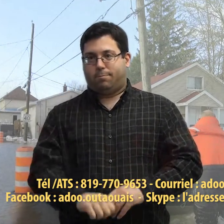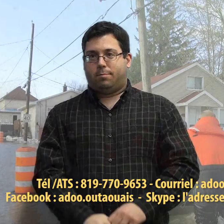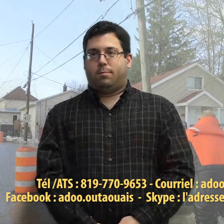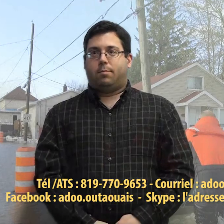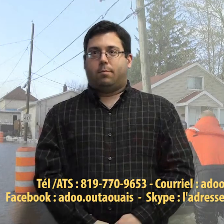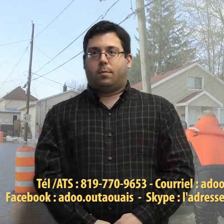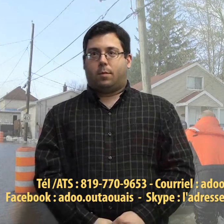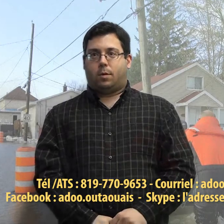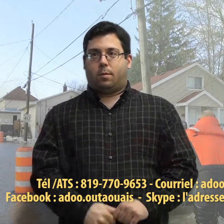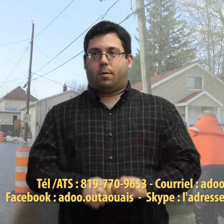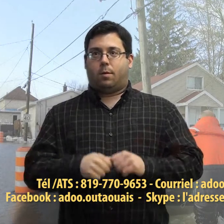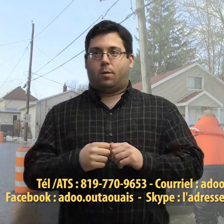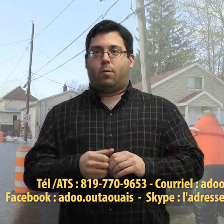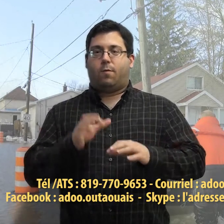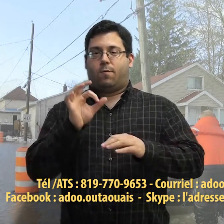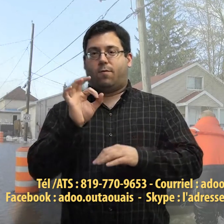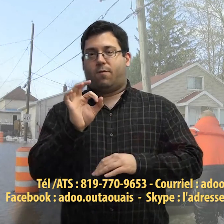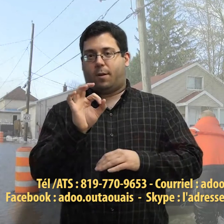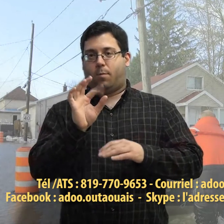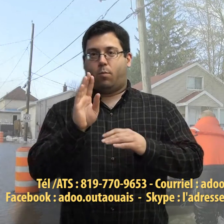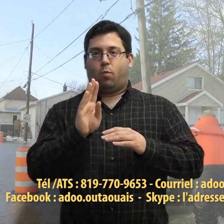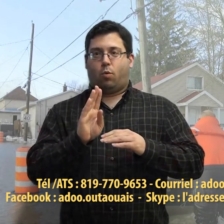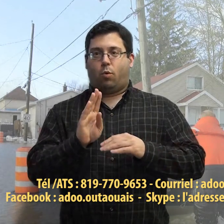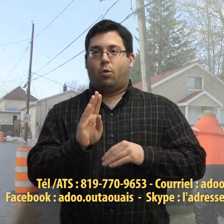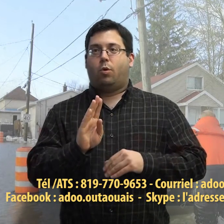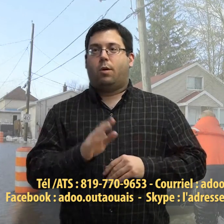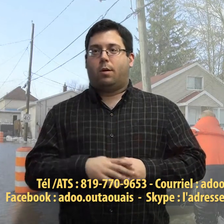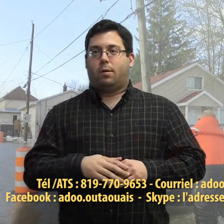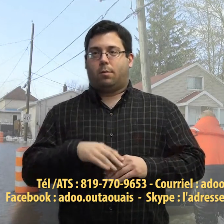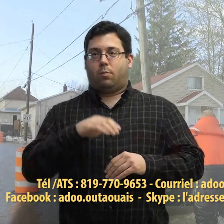ADOO.ca. Pour Facebook, vous pouvez les rejoindre avec